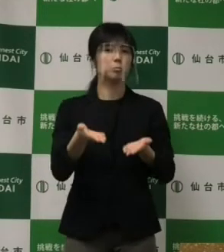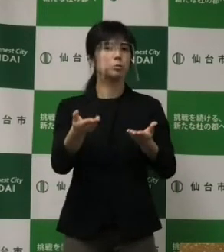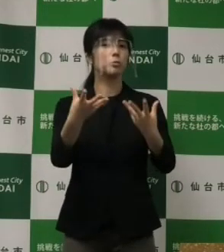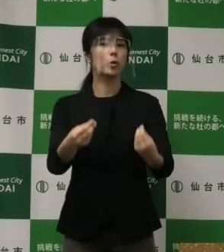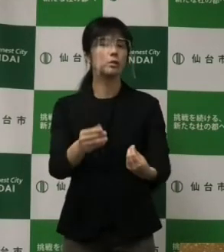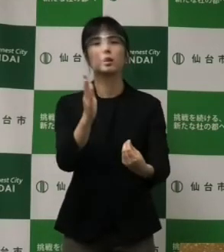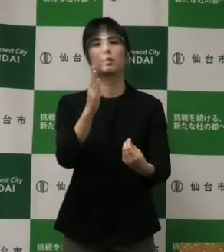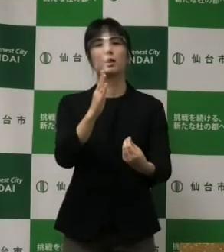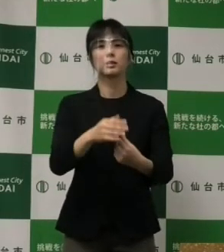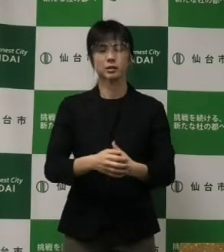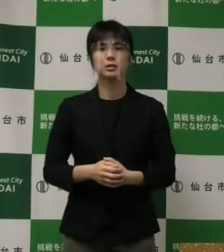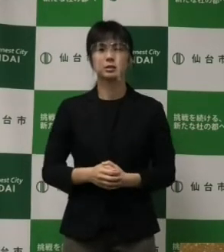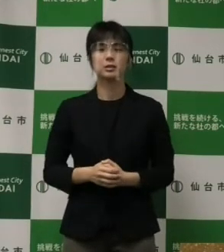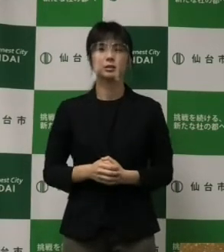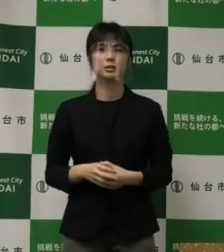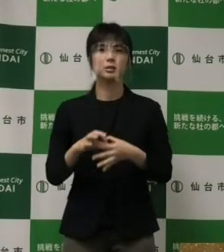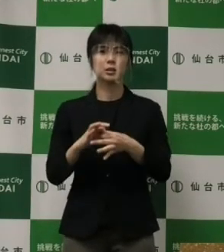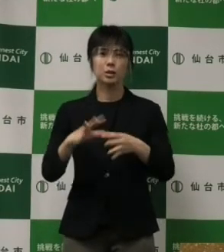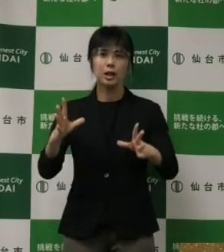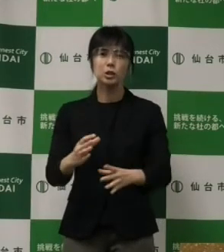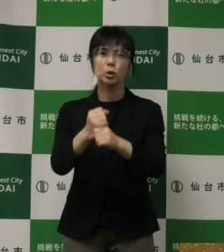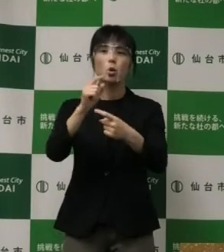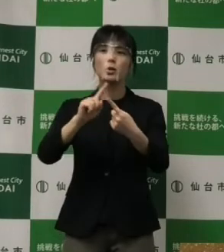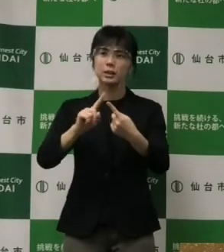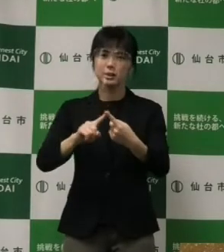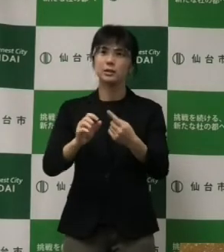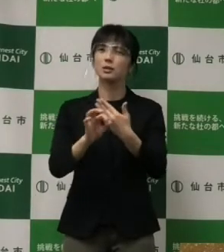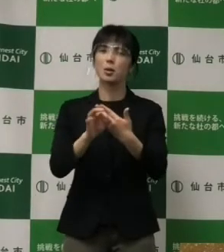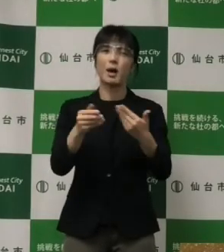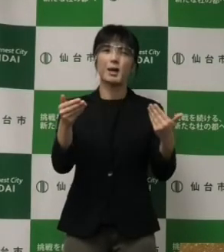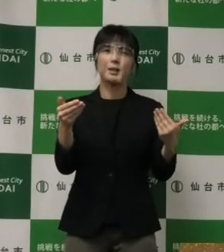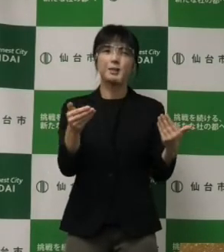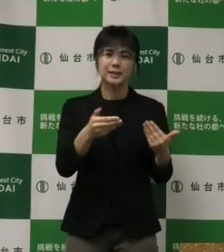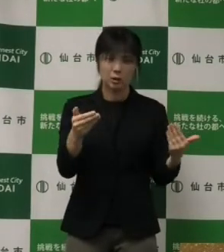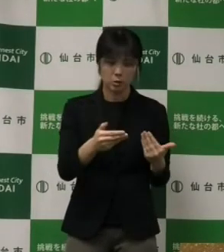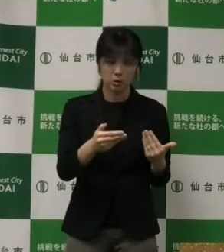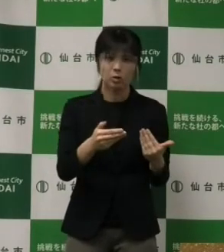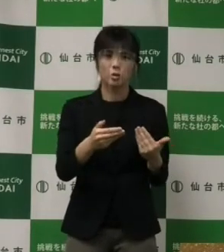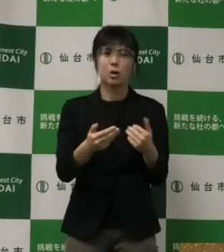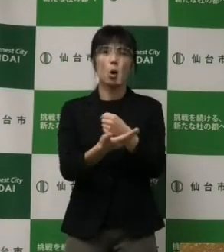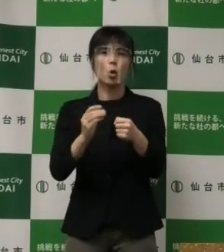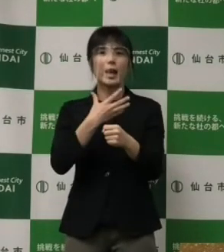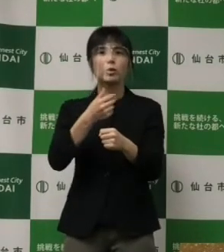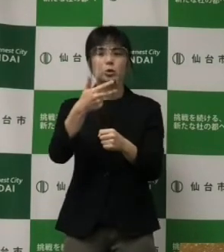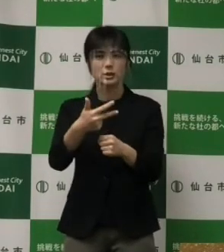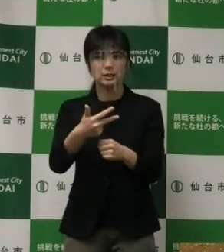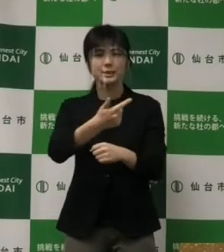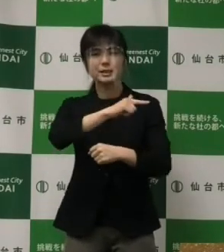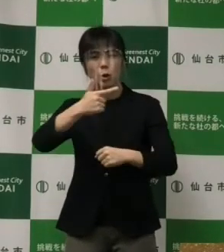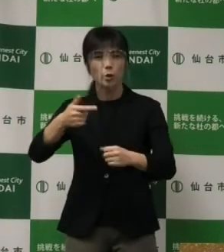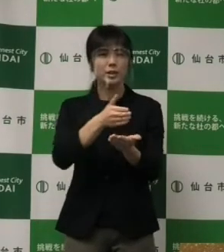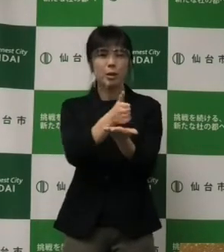、総合的な雇用の問題、それから、保健福祉の問題、さまざまな分野でやっぱ